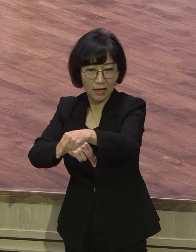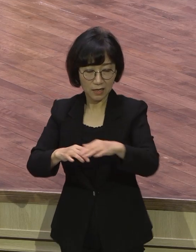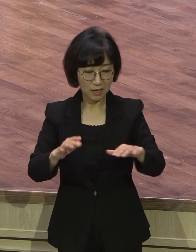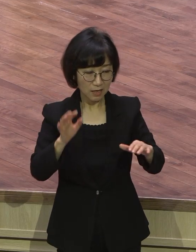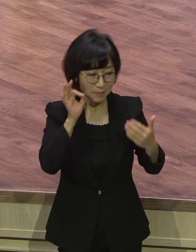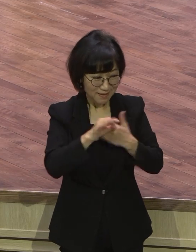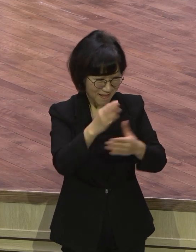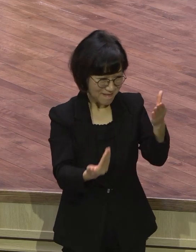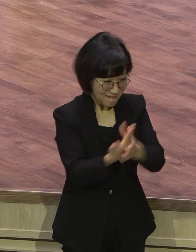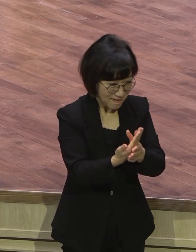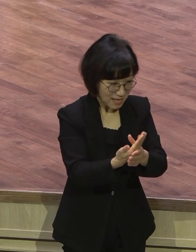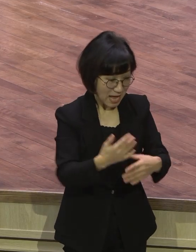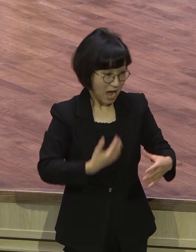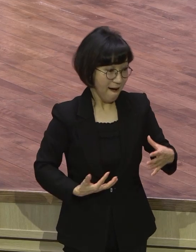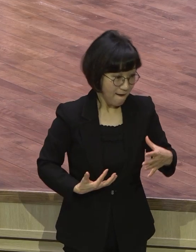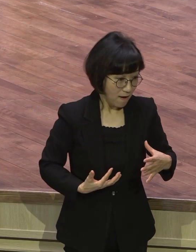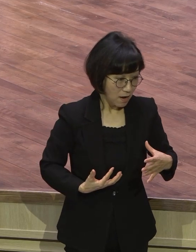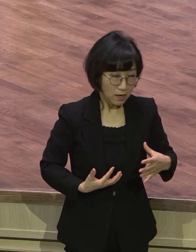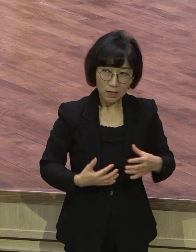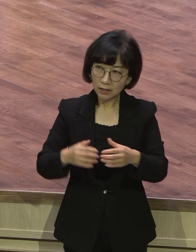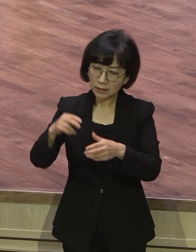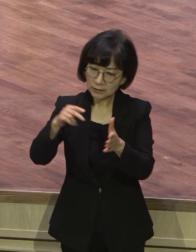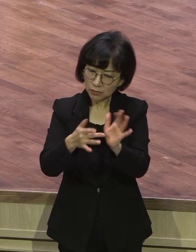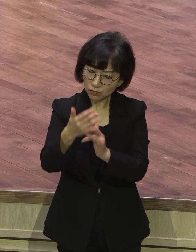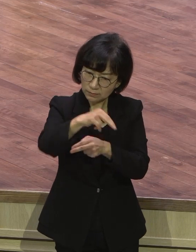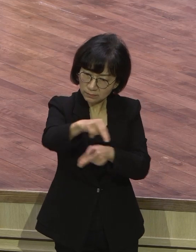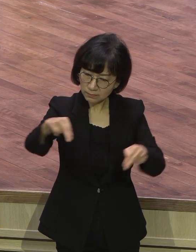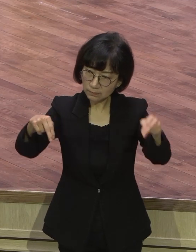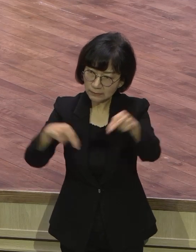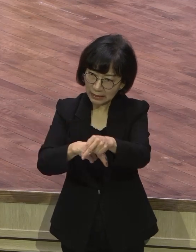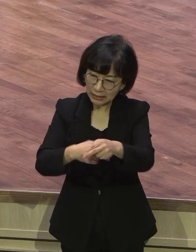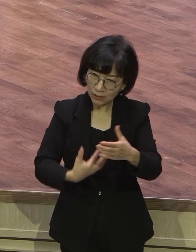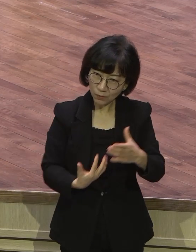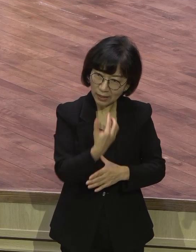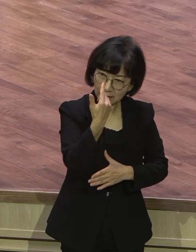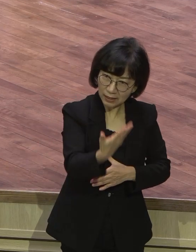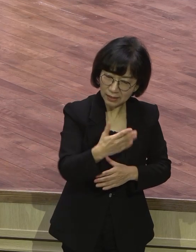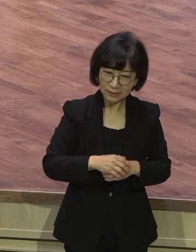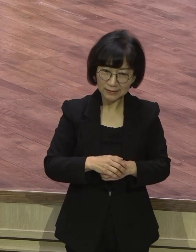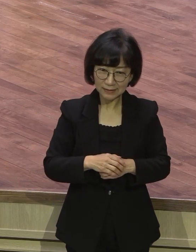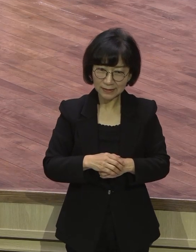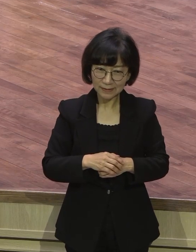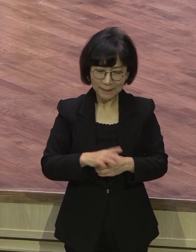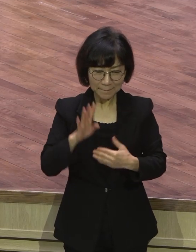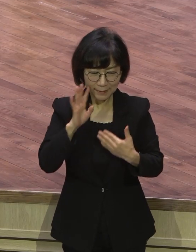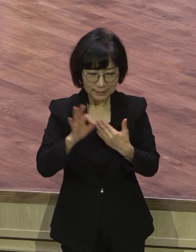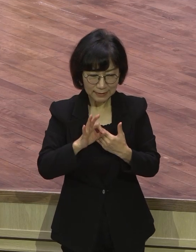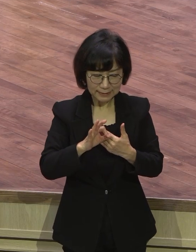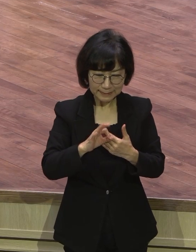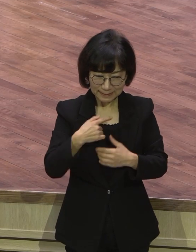예수님이라면 원수 깎겠다고 칼을 갈았을까? 예수님이라면 어떻게 했을까?